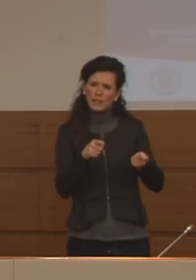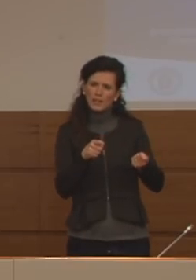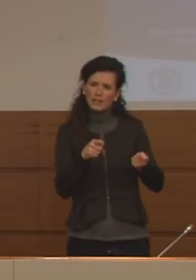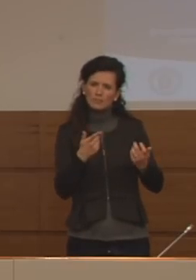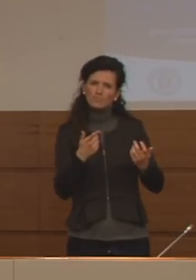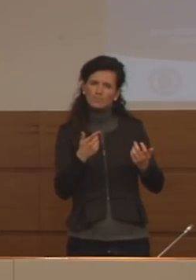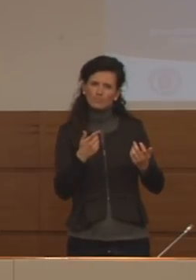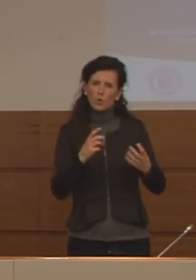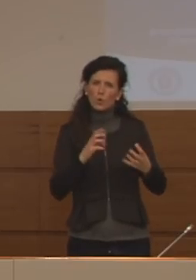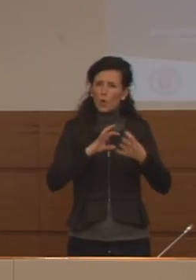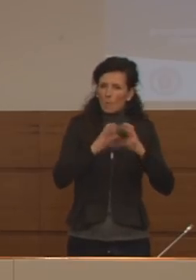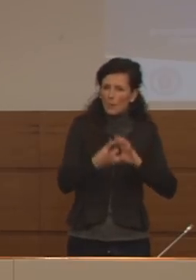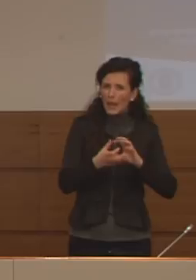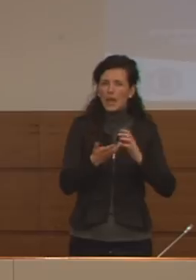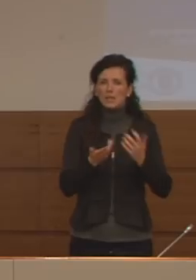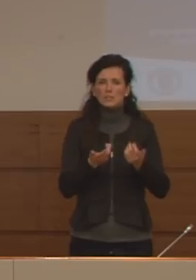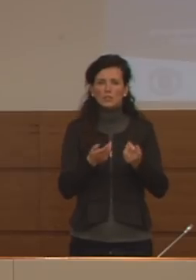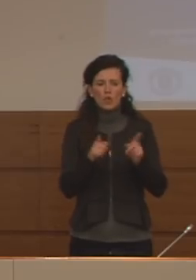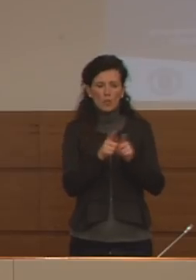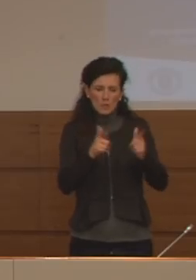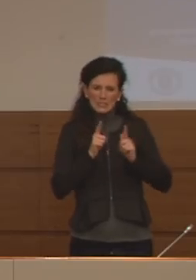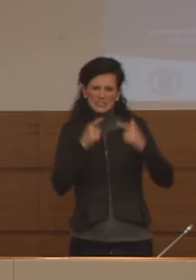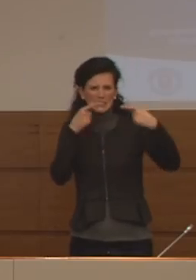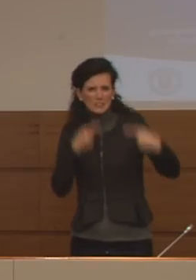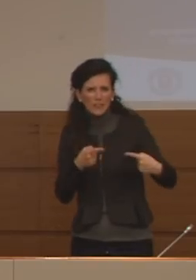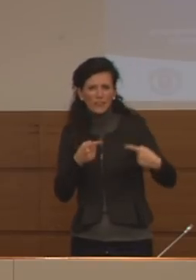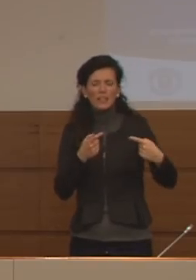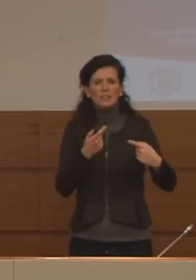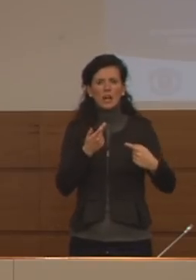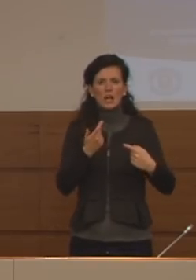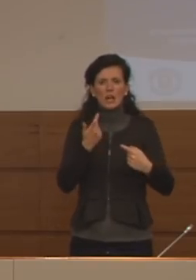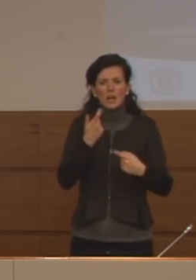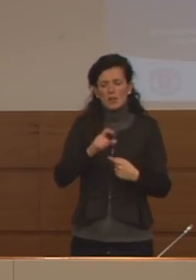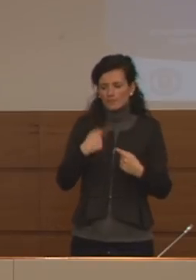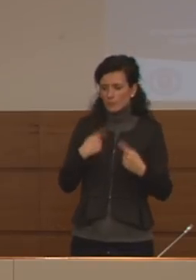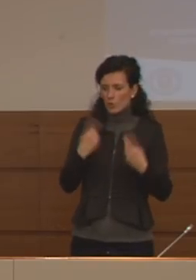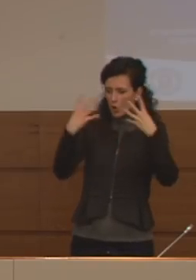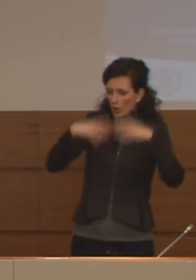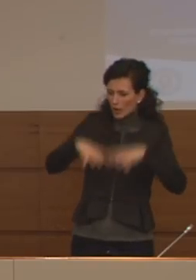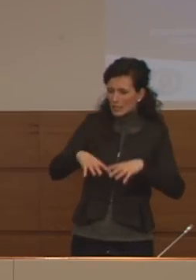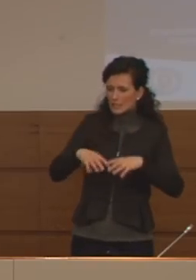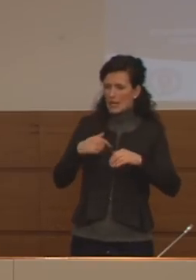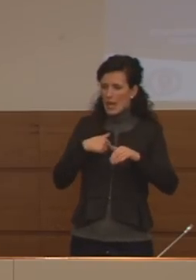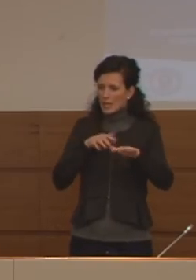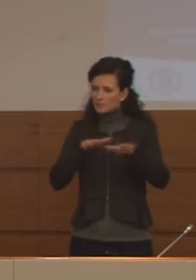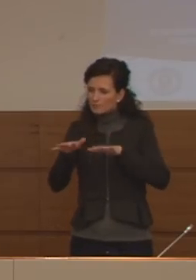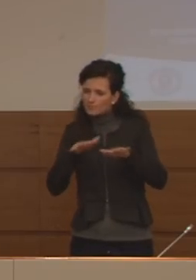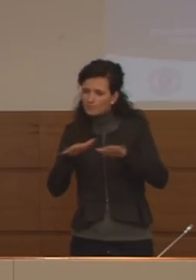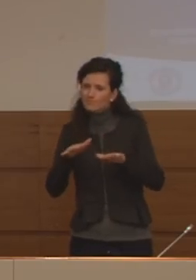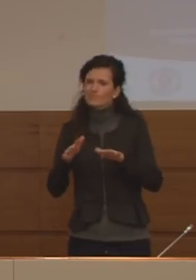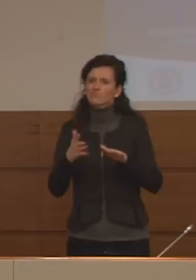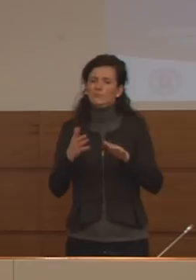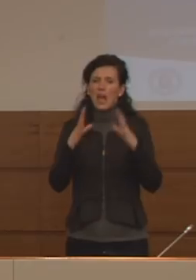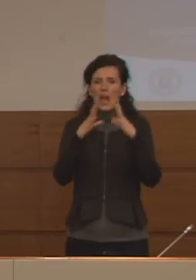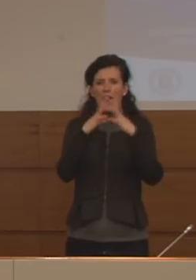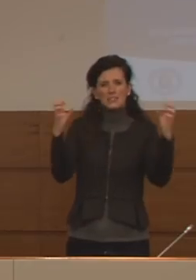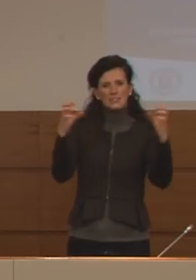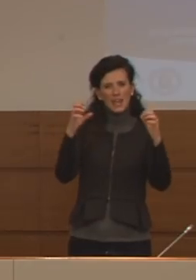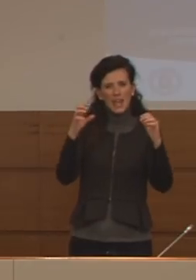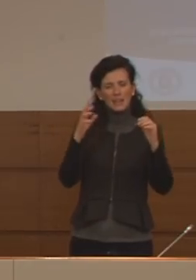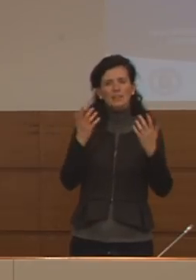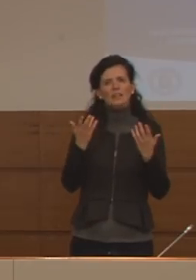sfidanti per esempio i meccanismi organizzativi che si possono adottare in azienda